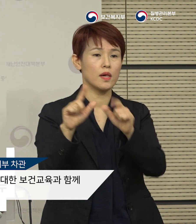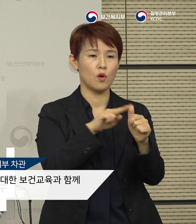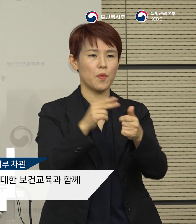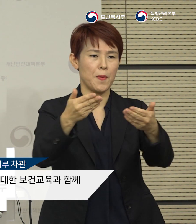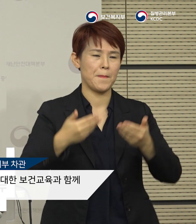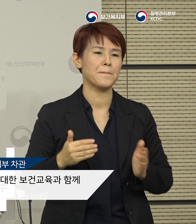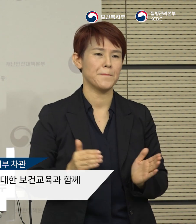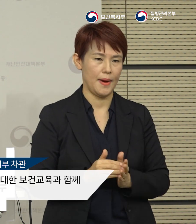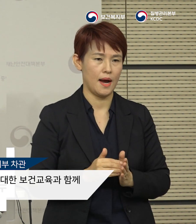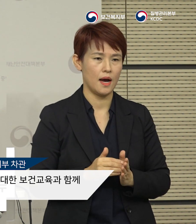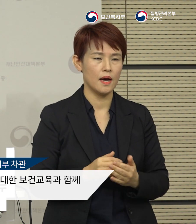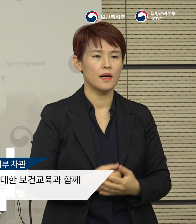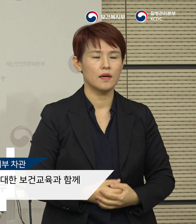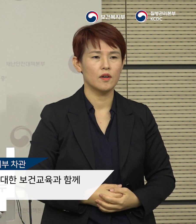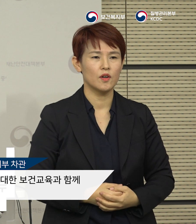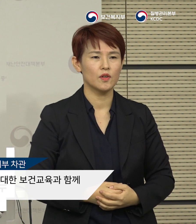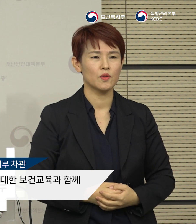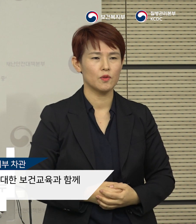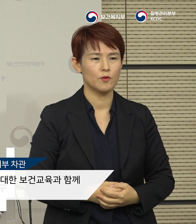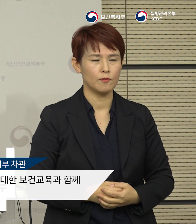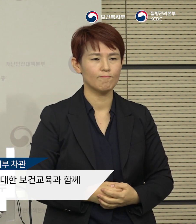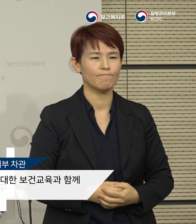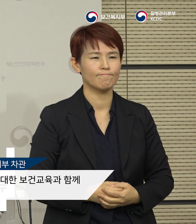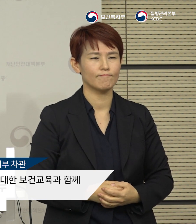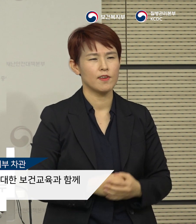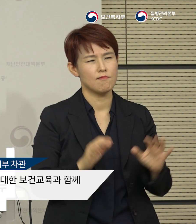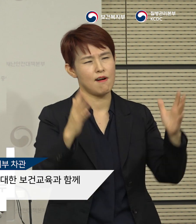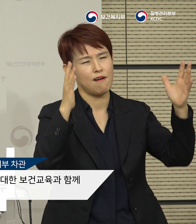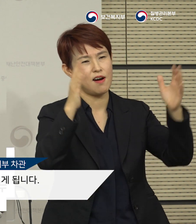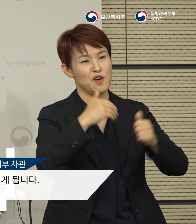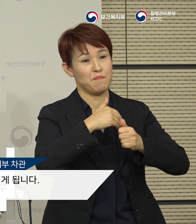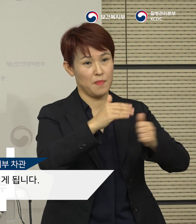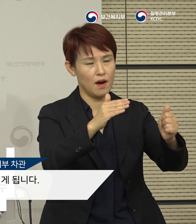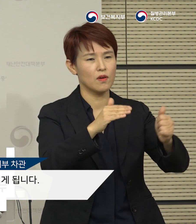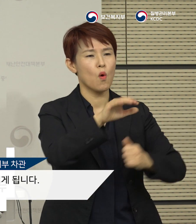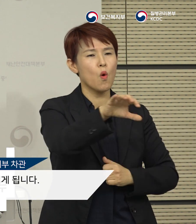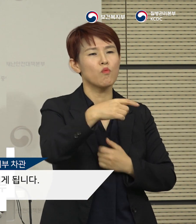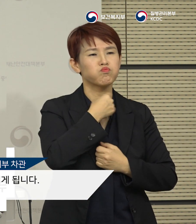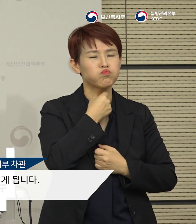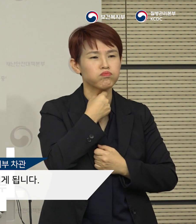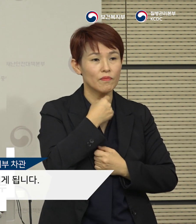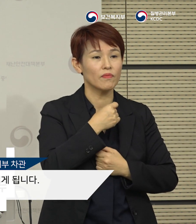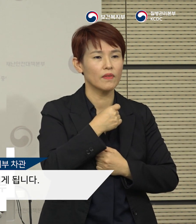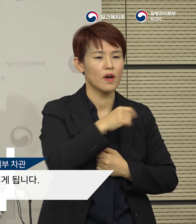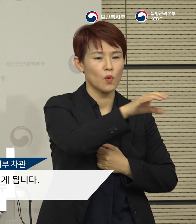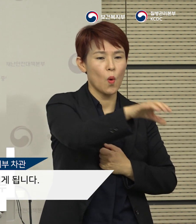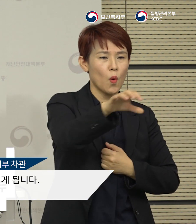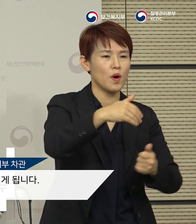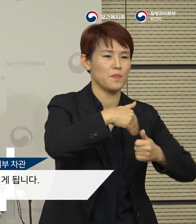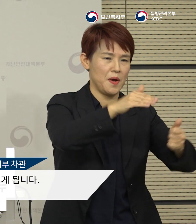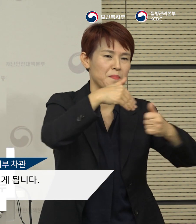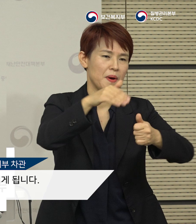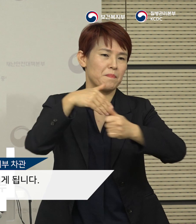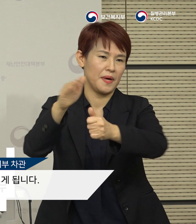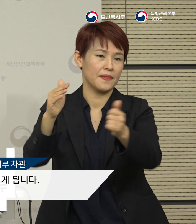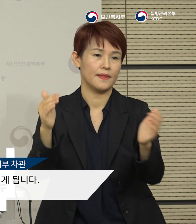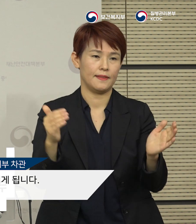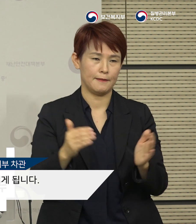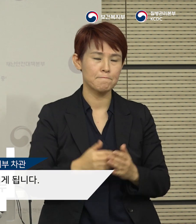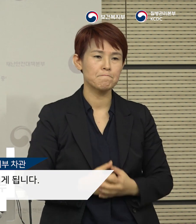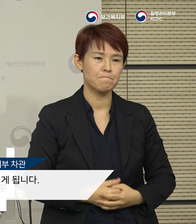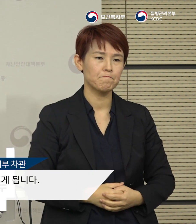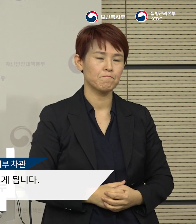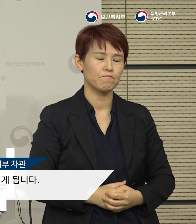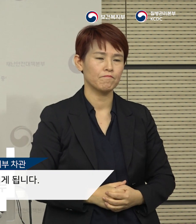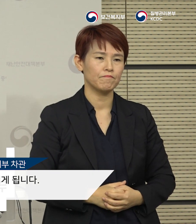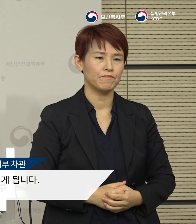정보도 제공받았으며 간단한 환송 행사 이후 희망 목적지에 따라 4개의 권역별로 분산